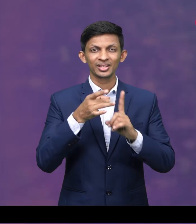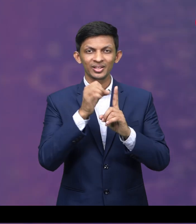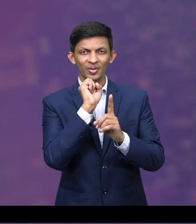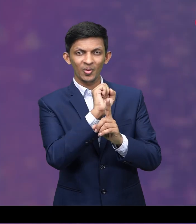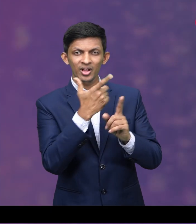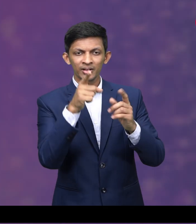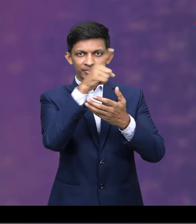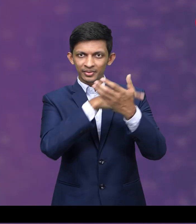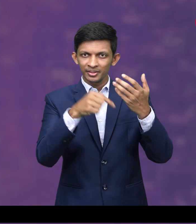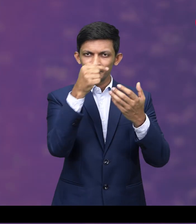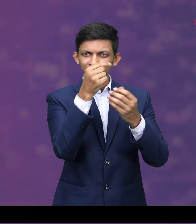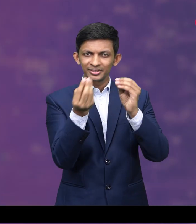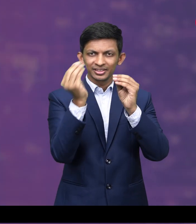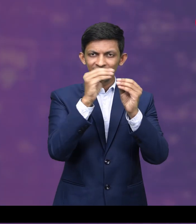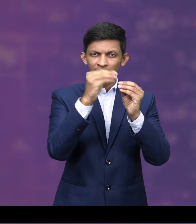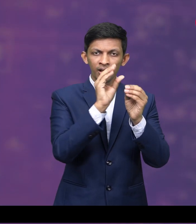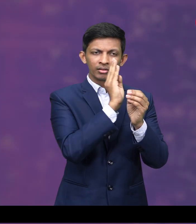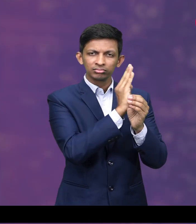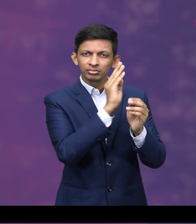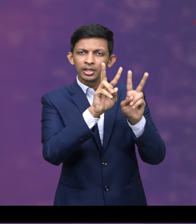లోహాలు ఎలక్ట్రోపాజిటివ్ మూలకాలు.